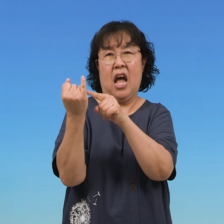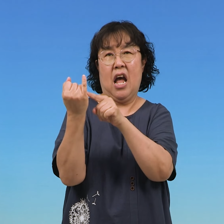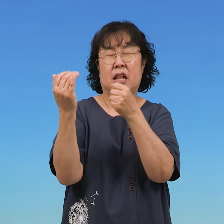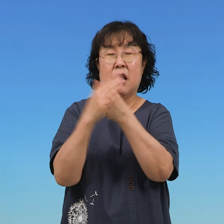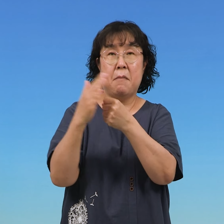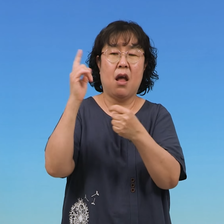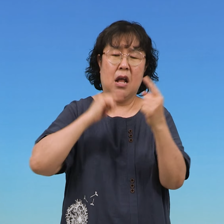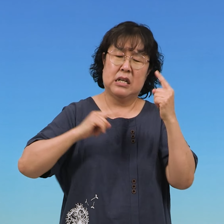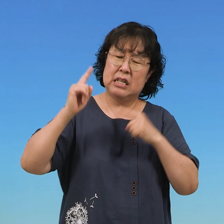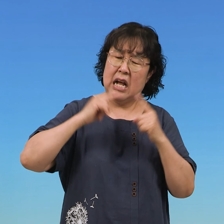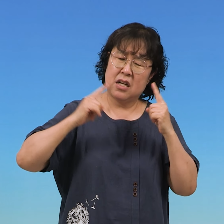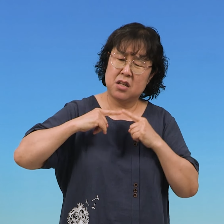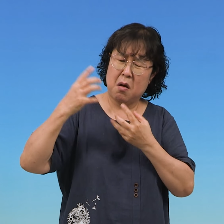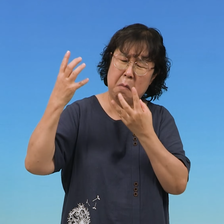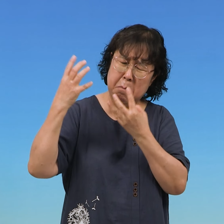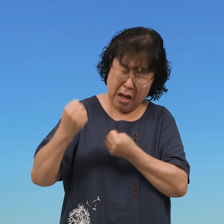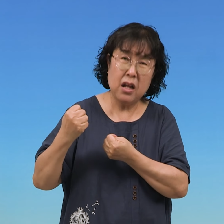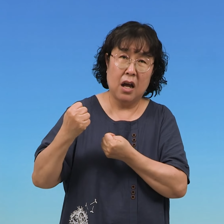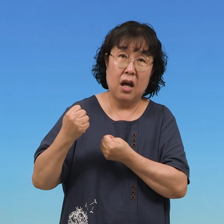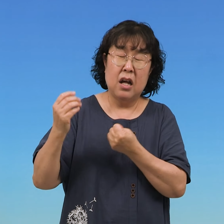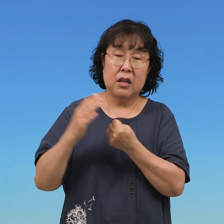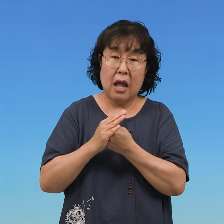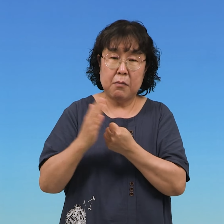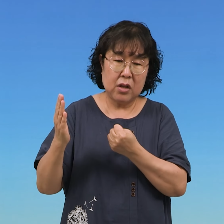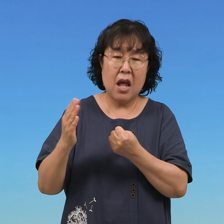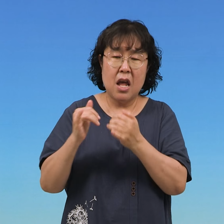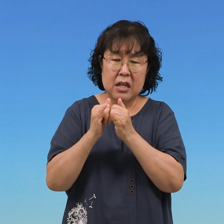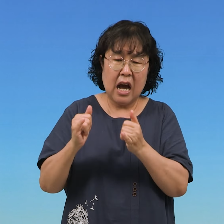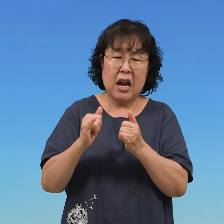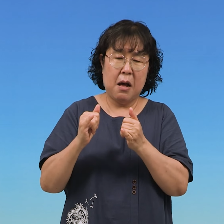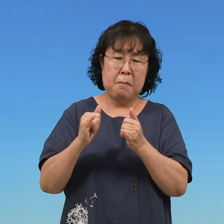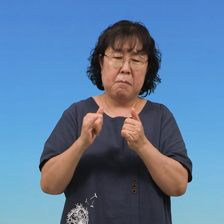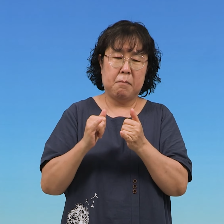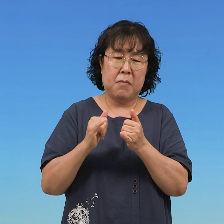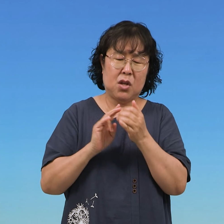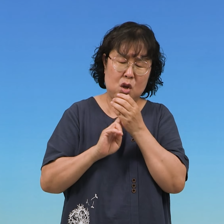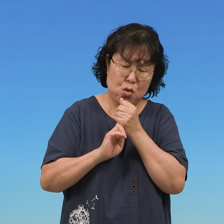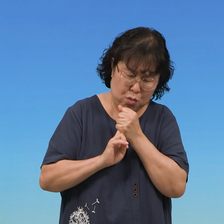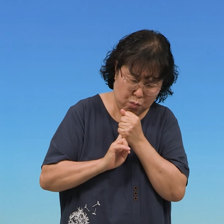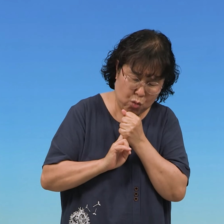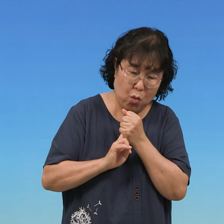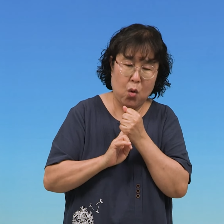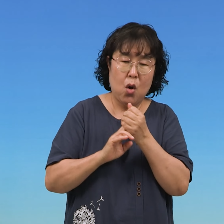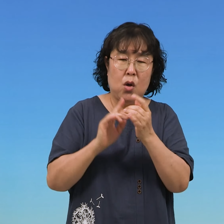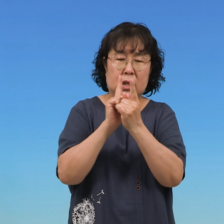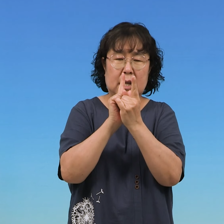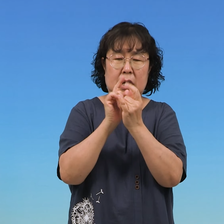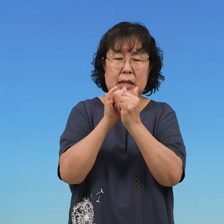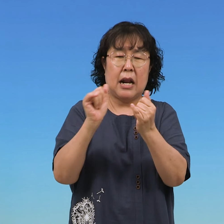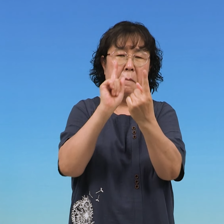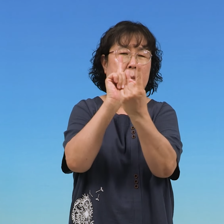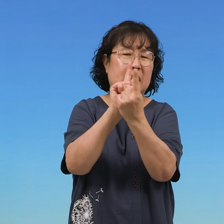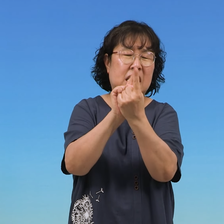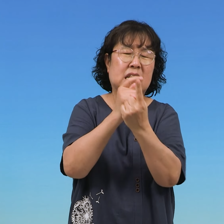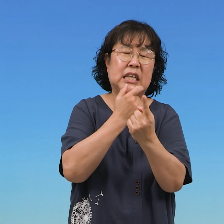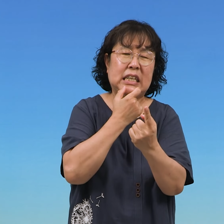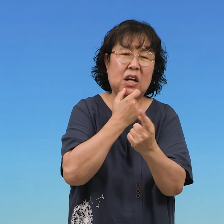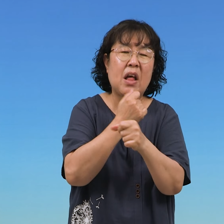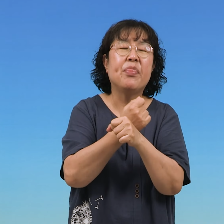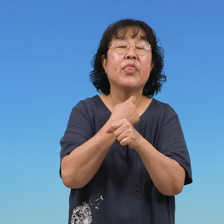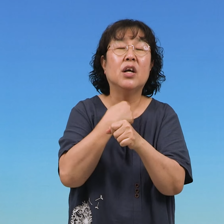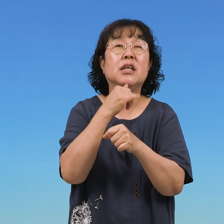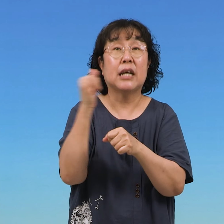오고 사람을 만나기를 피하고 뭐 이런 참 가슴 아픈 상황에 빠진 걸 제가 깨닫게 되고요. 그래서